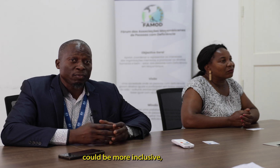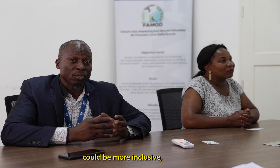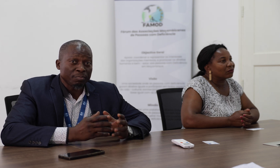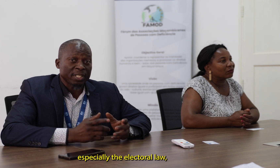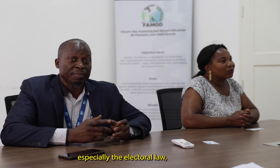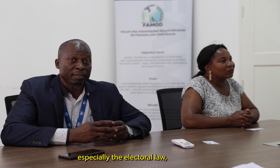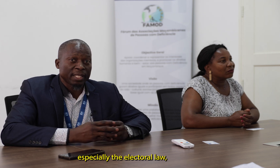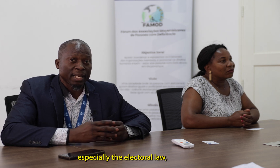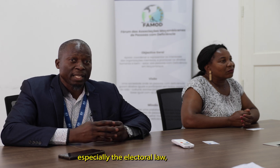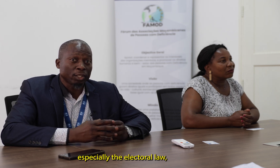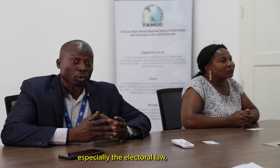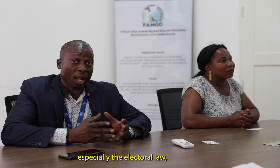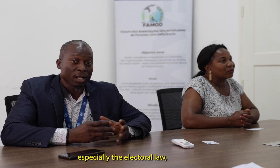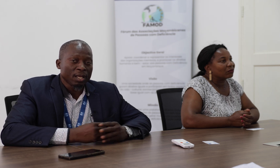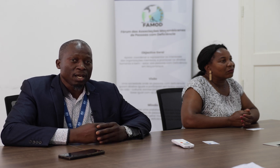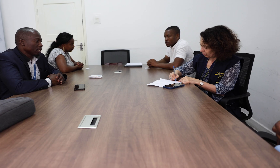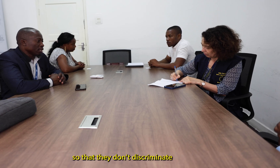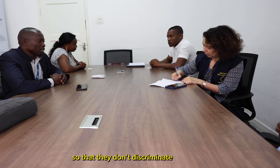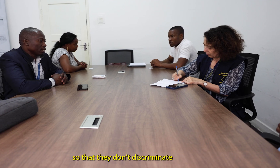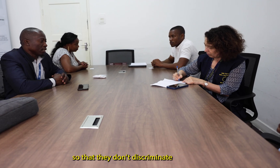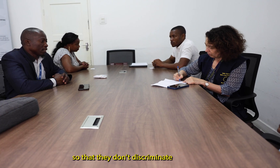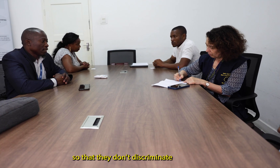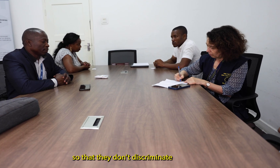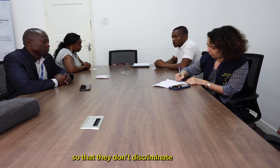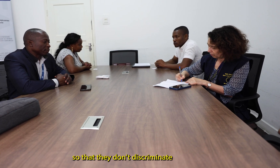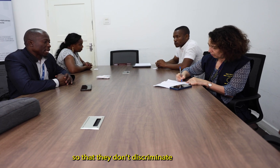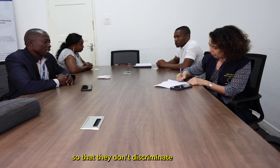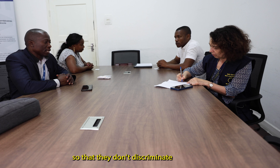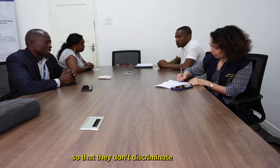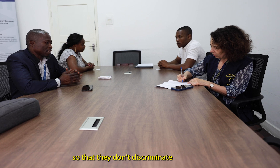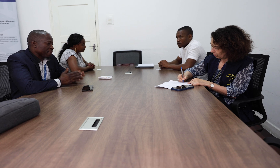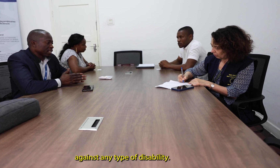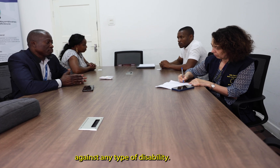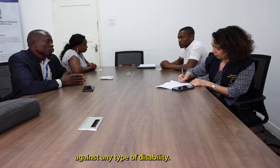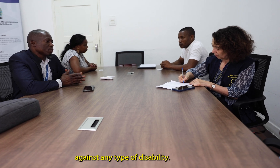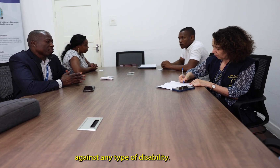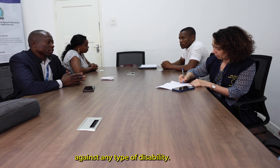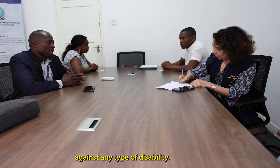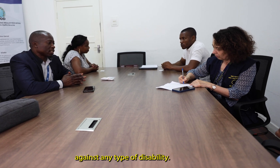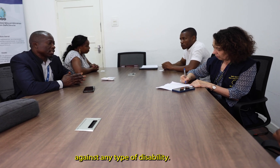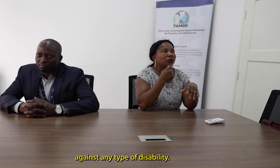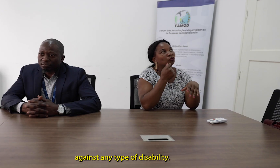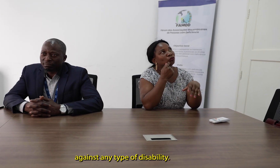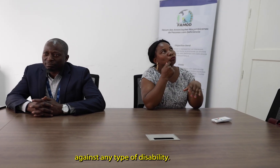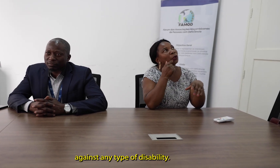inclusivas, principalmente a lei eleitoral, não fosse discriminativa para qualquer tipo de